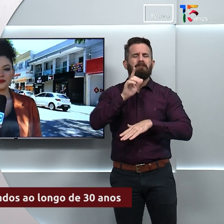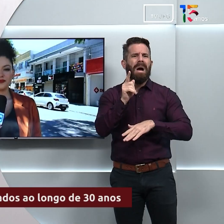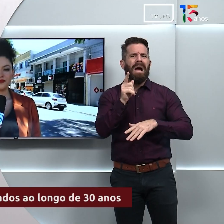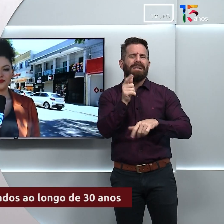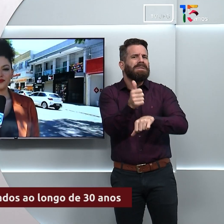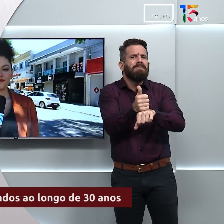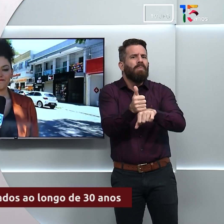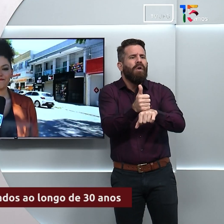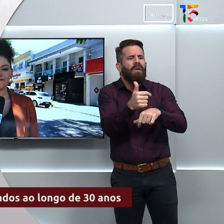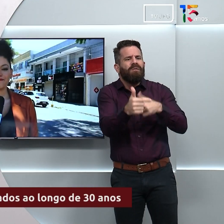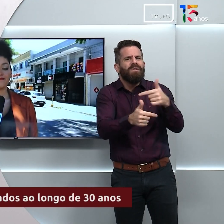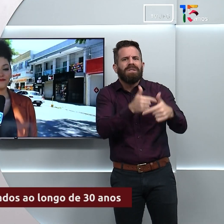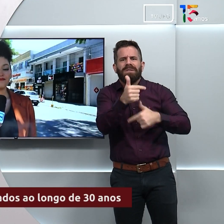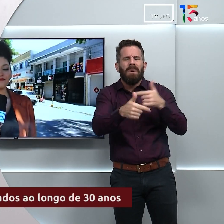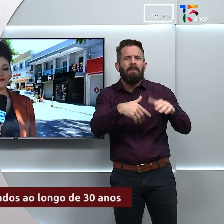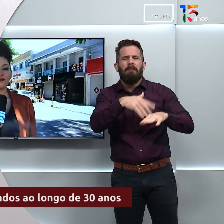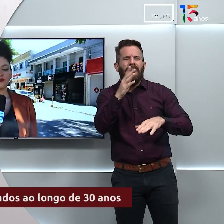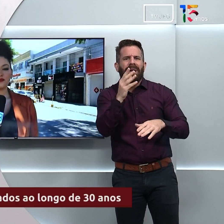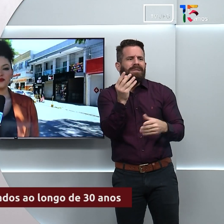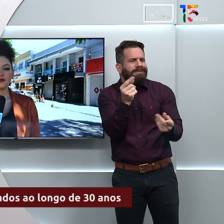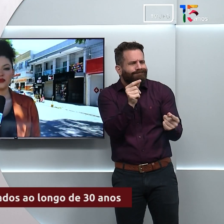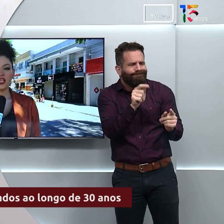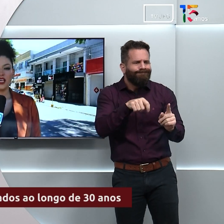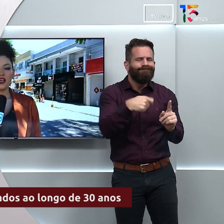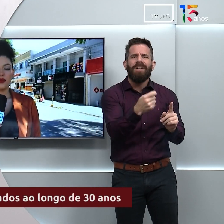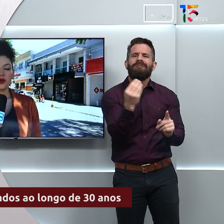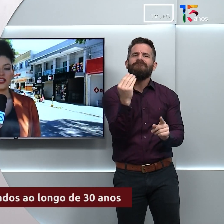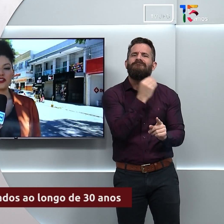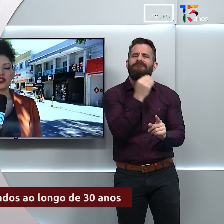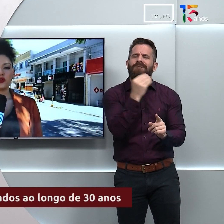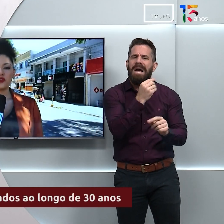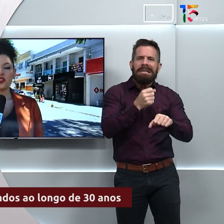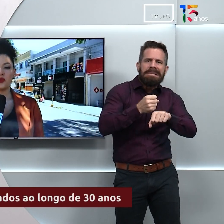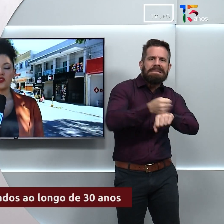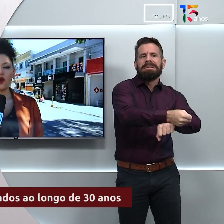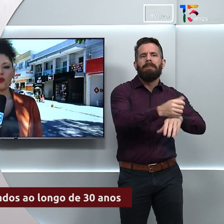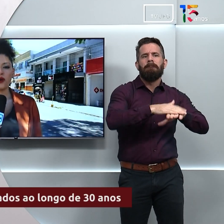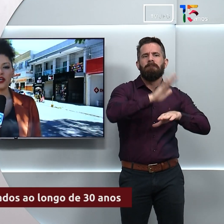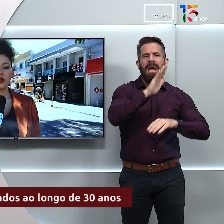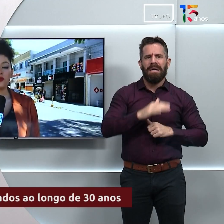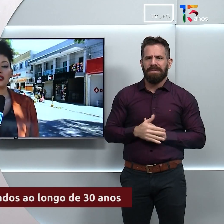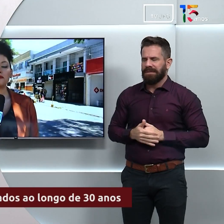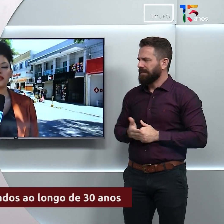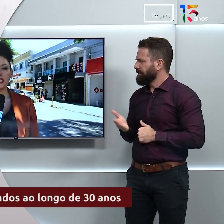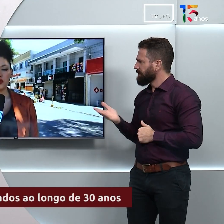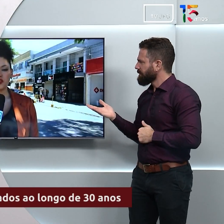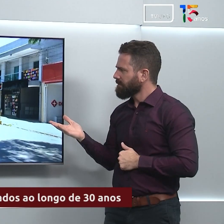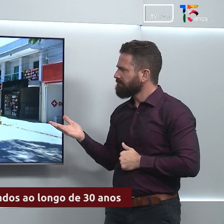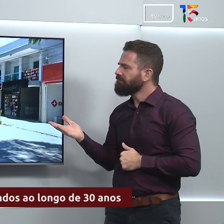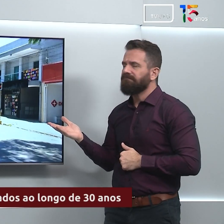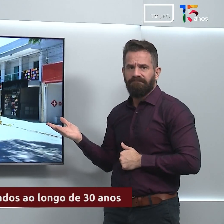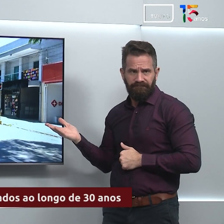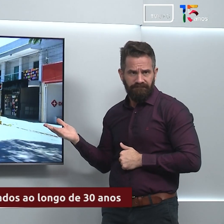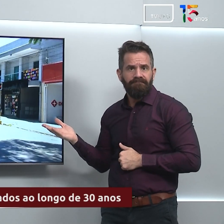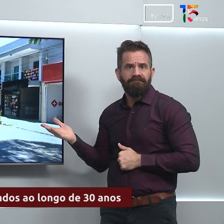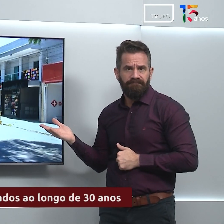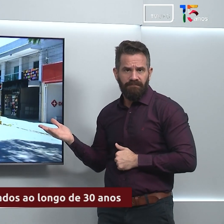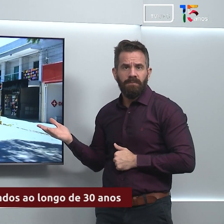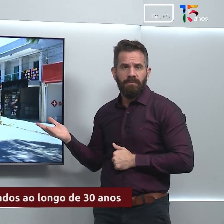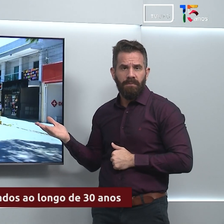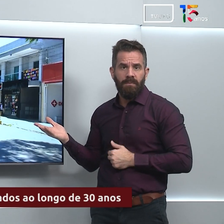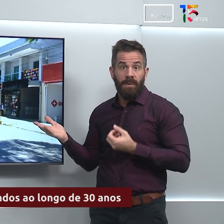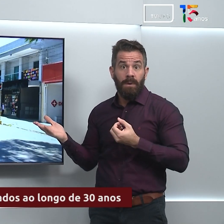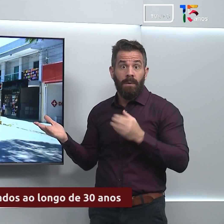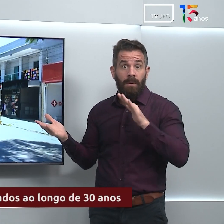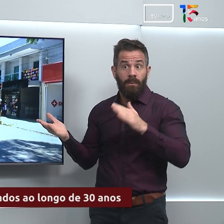vulnerável, segundo os dados divulgados ontem? Boa tarde a todos que nos acompanham. Camila, o setor de